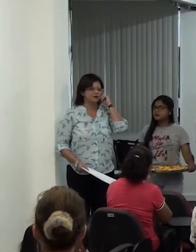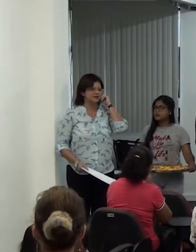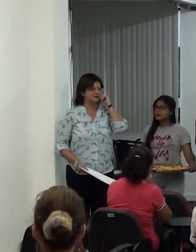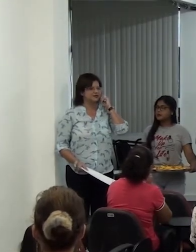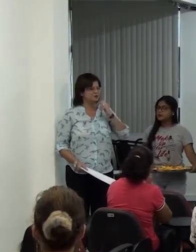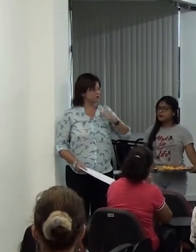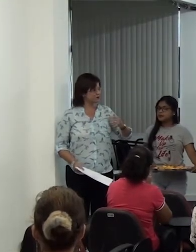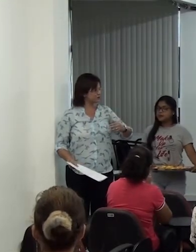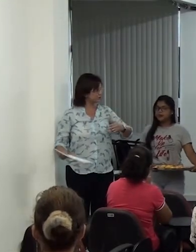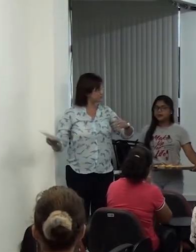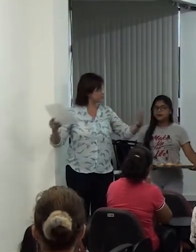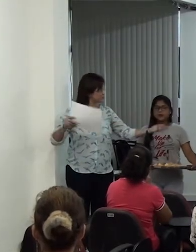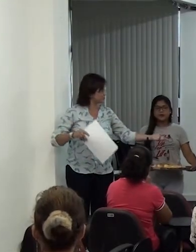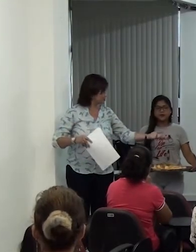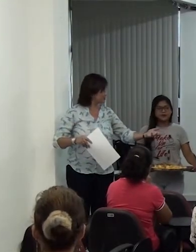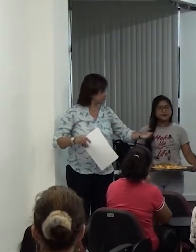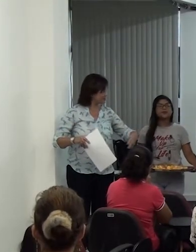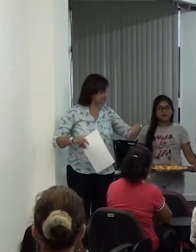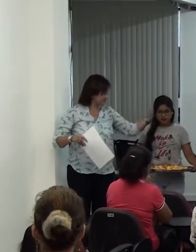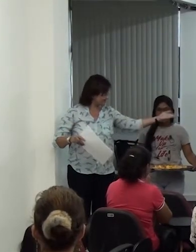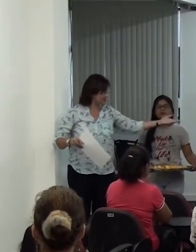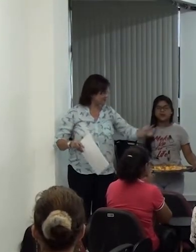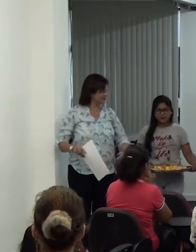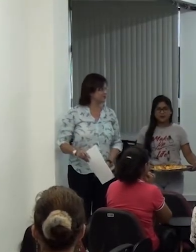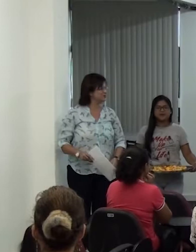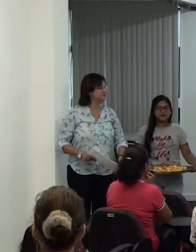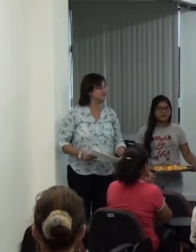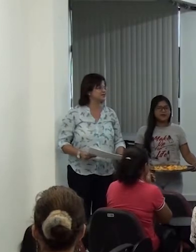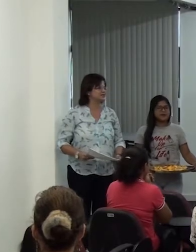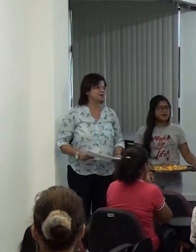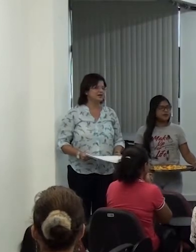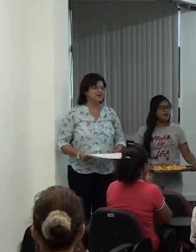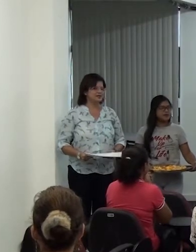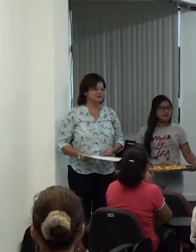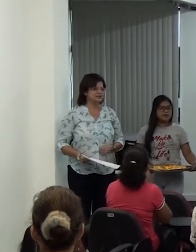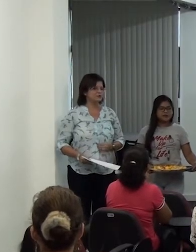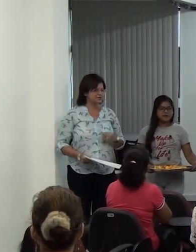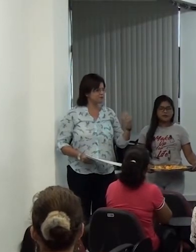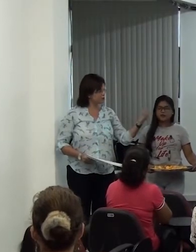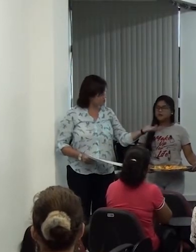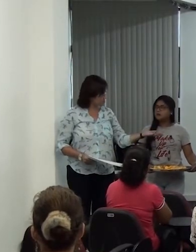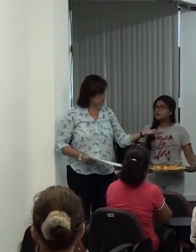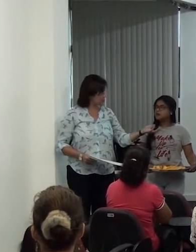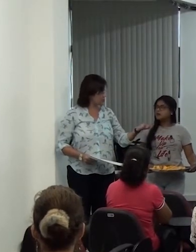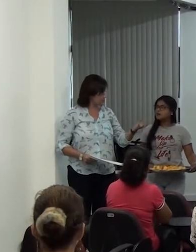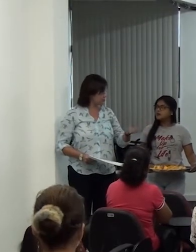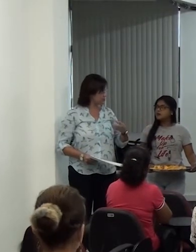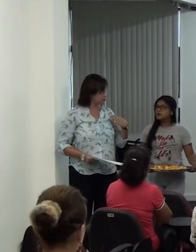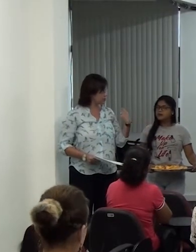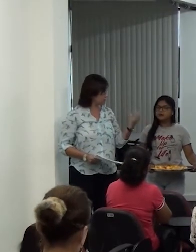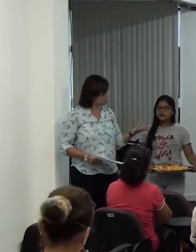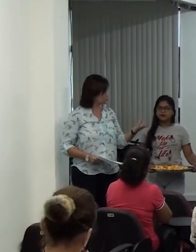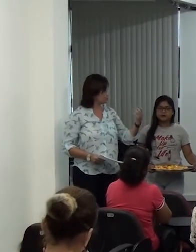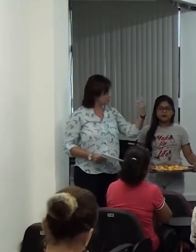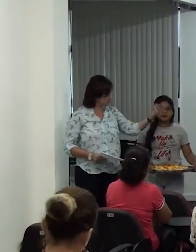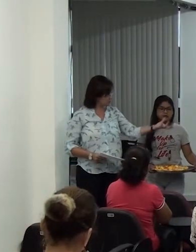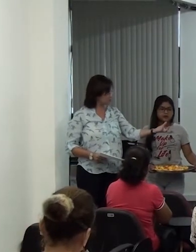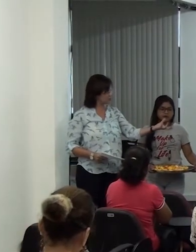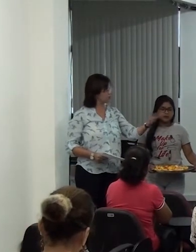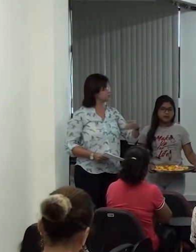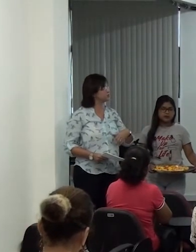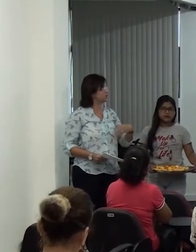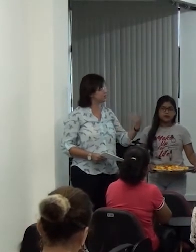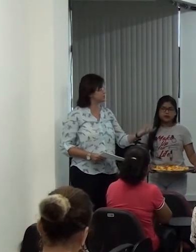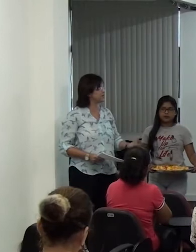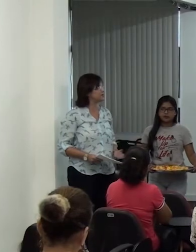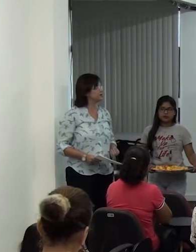Papo Cabeça. Nunca vi tanto servidor no Papo Cabeça como no de vocês. E assim, o principal destaque realmente foi o trabalho de